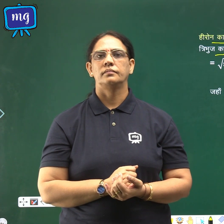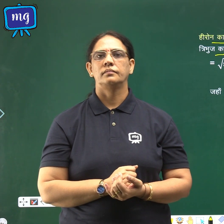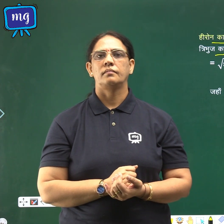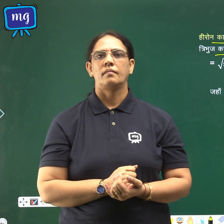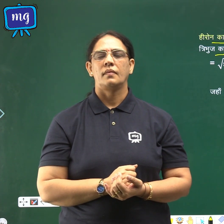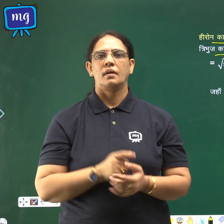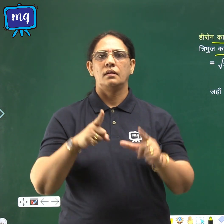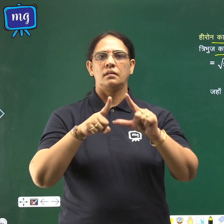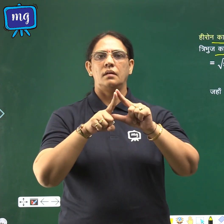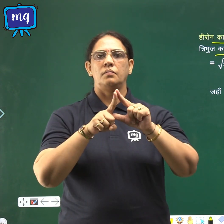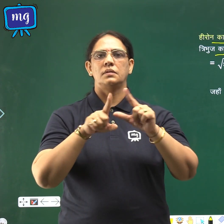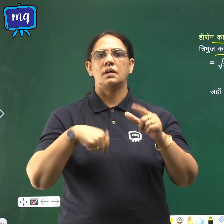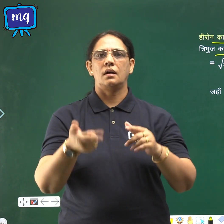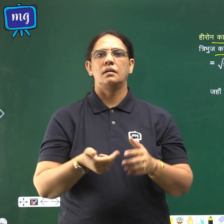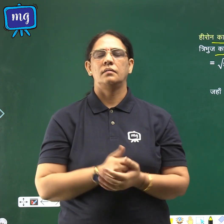त्रिभुज का